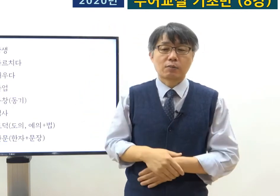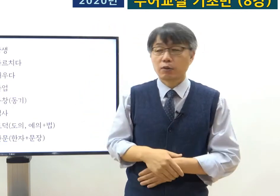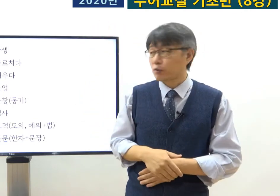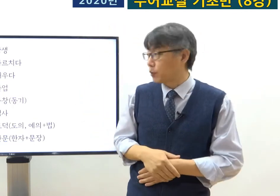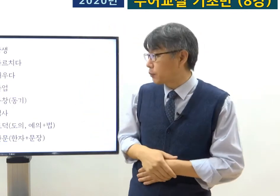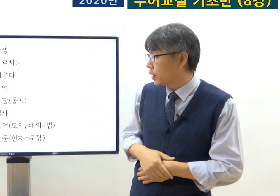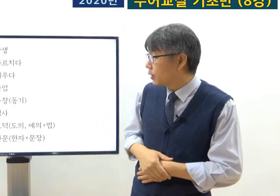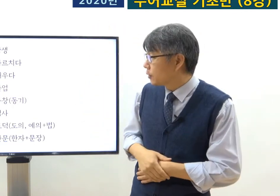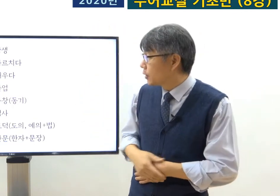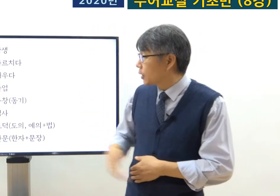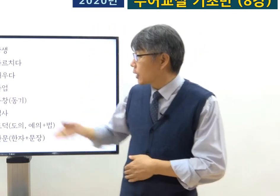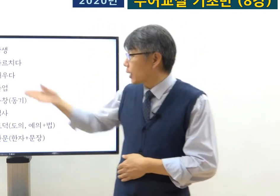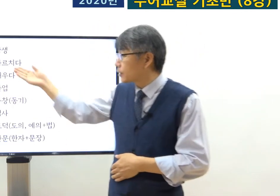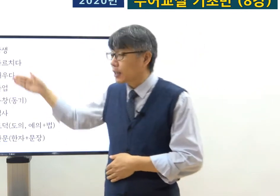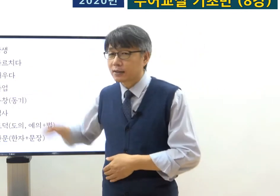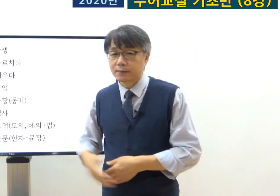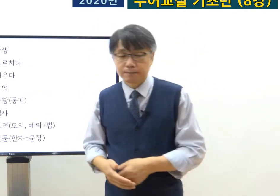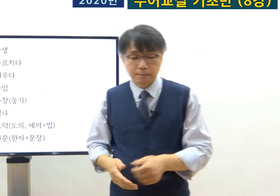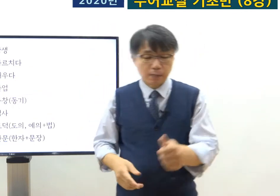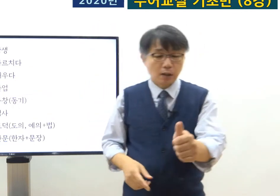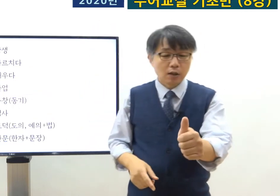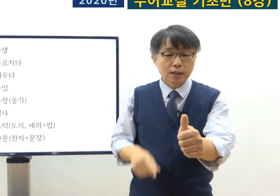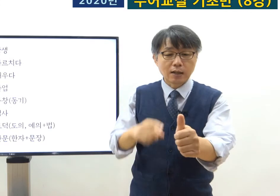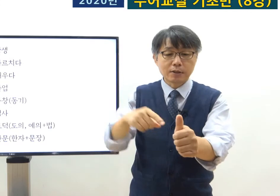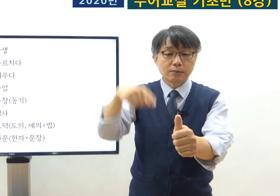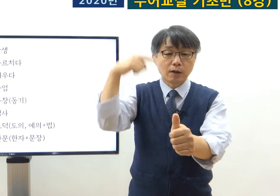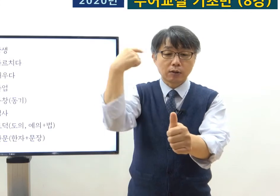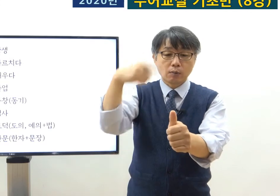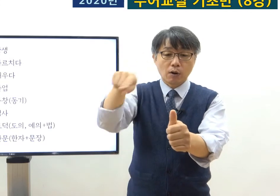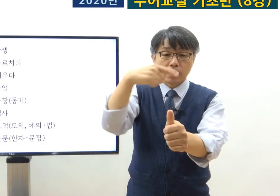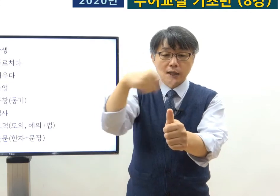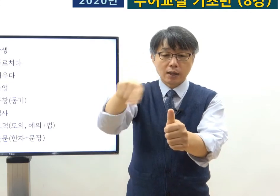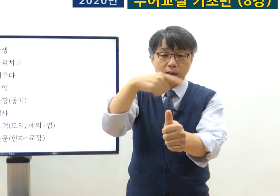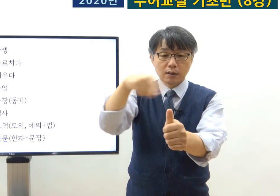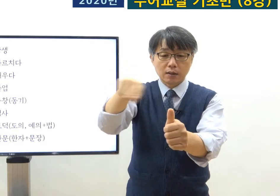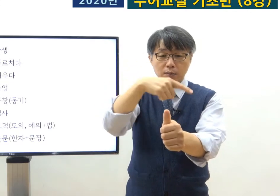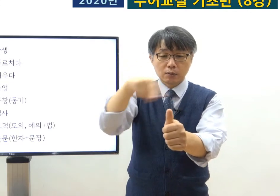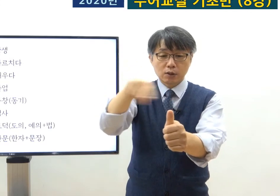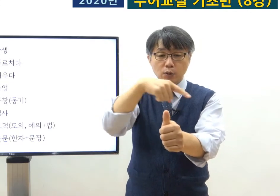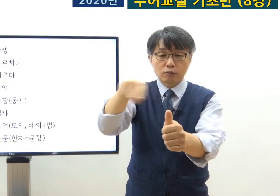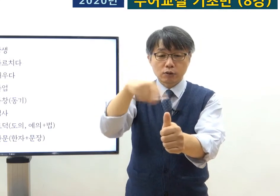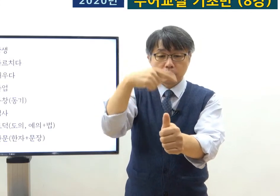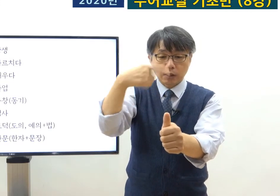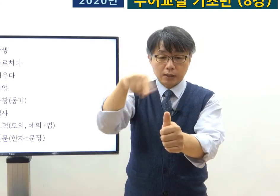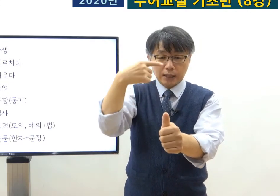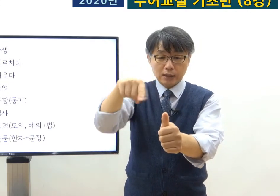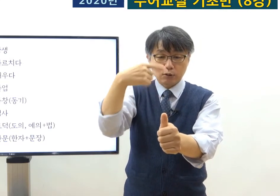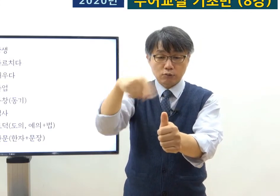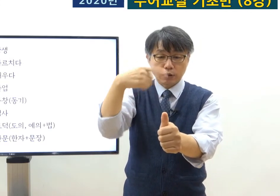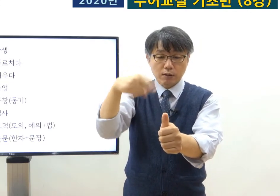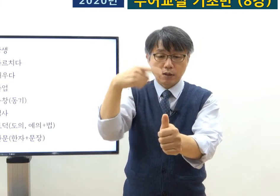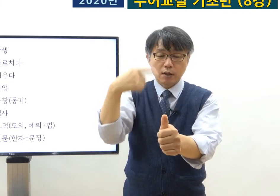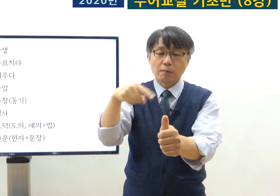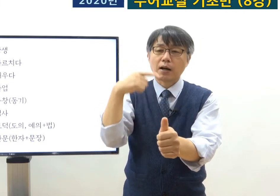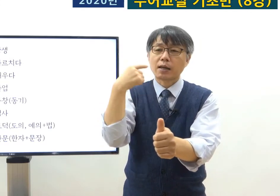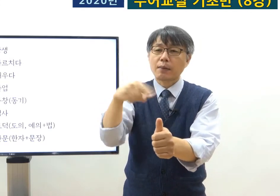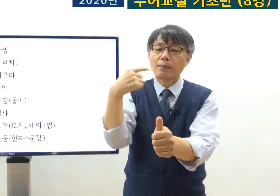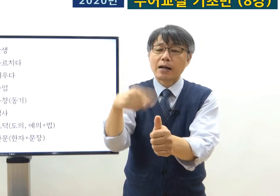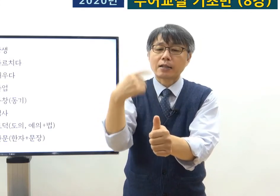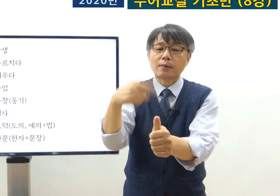주면 됩니다. 가르치다는 사람이 있으면 뭔가 이렇게 지도해 주는 거예요. 이렇게 가르쳐 주는 거예요. 뭔가 이렇게 막 말해서 막